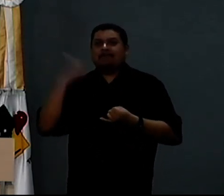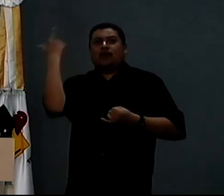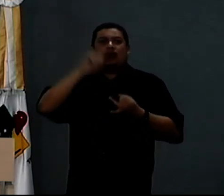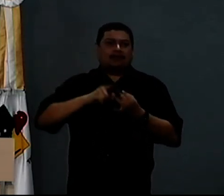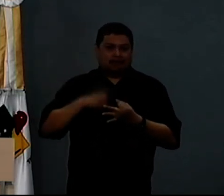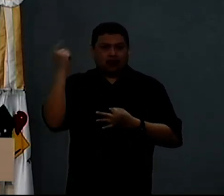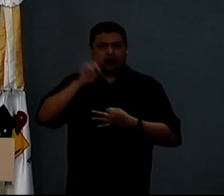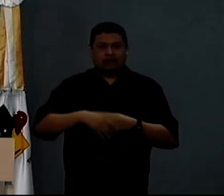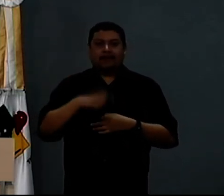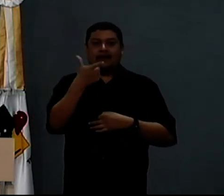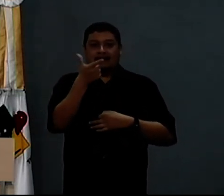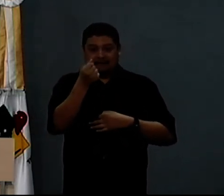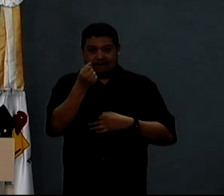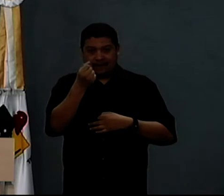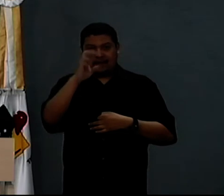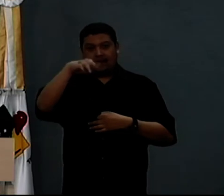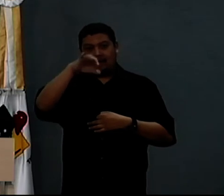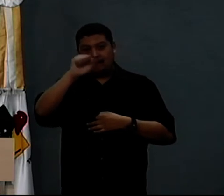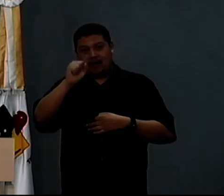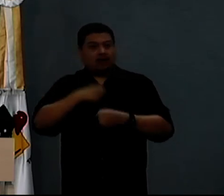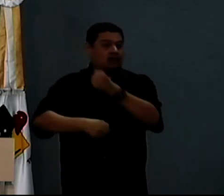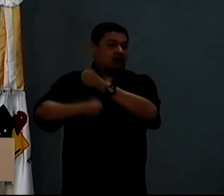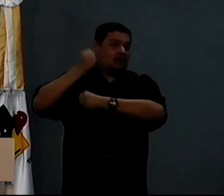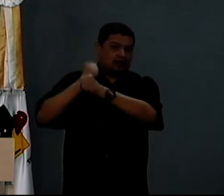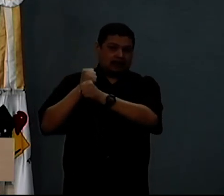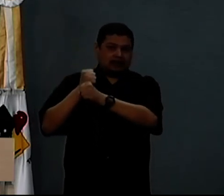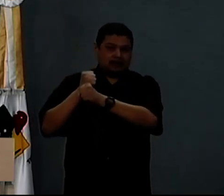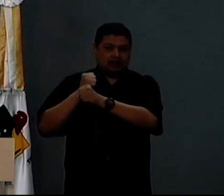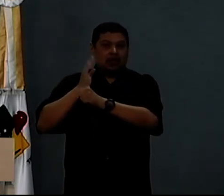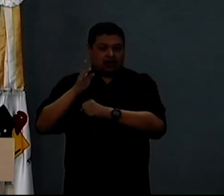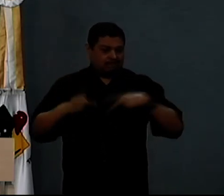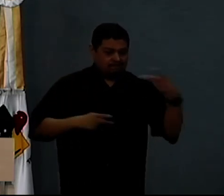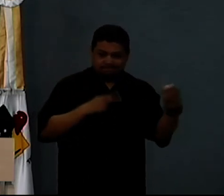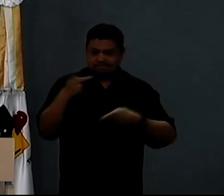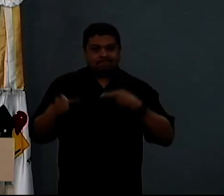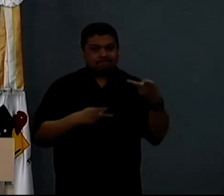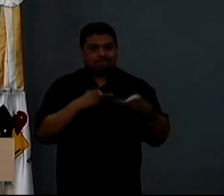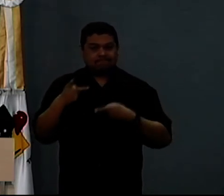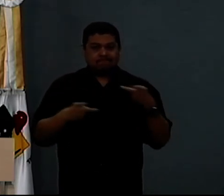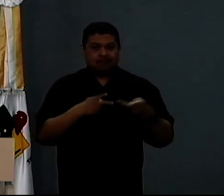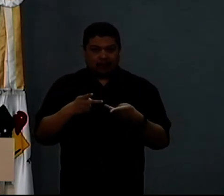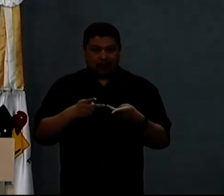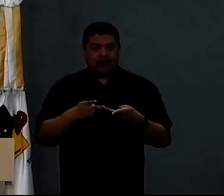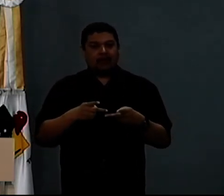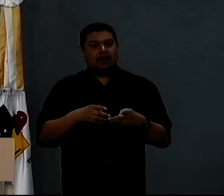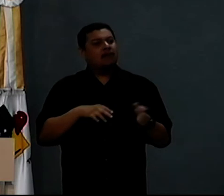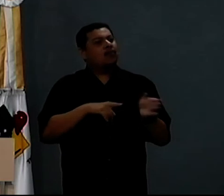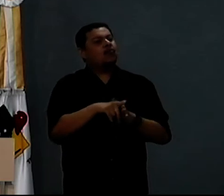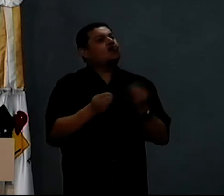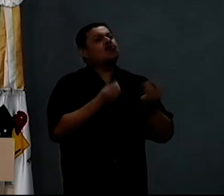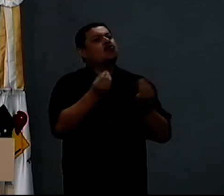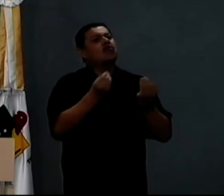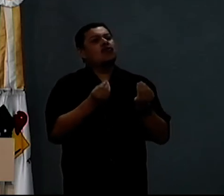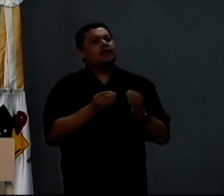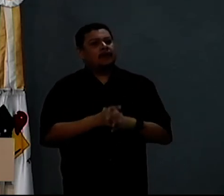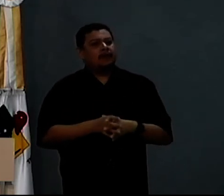do ano passado, estivemos no planejamento, e aí a resposta foi assim, eu perguntei, e aí, como é que está a